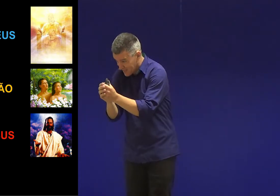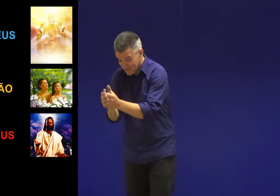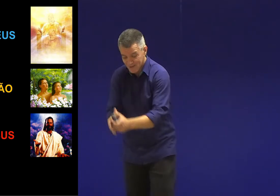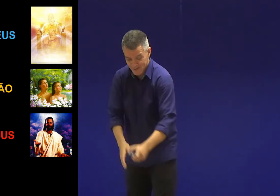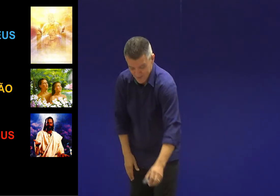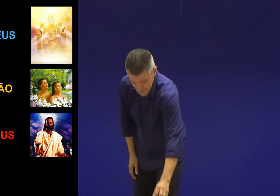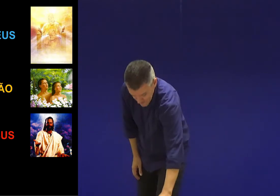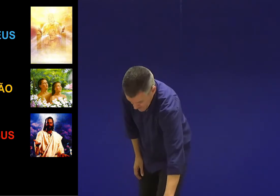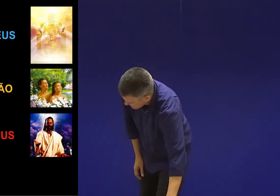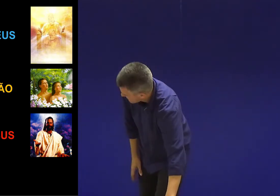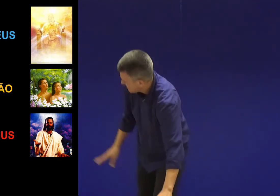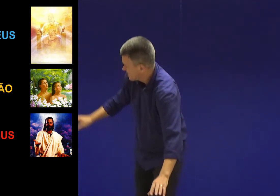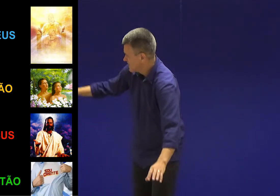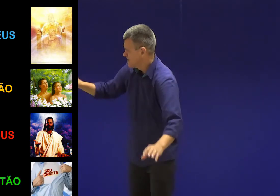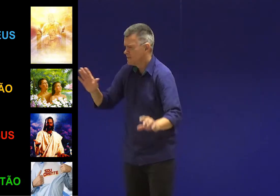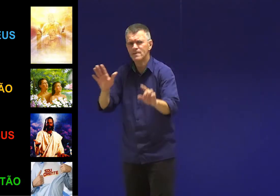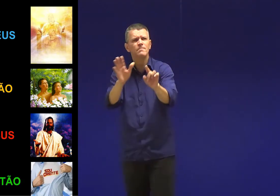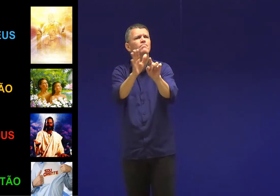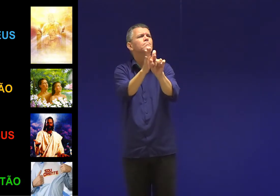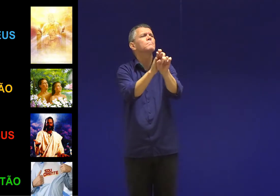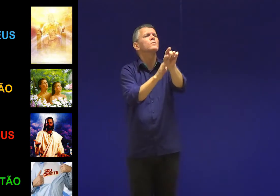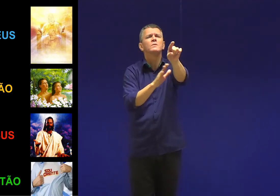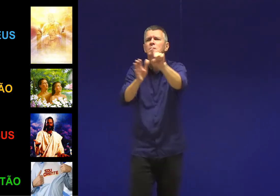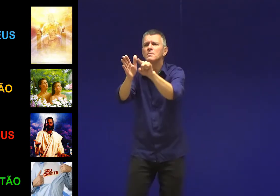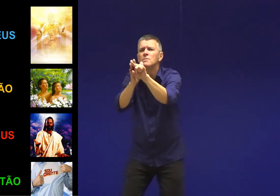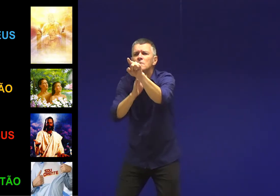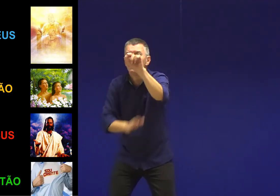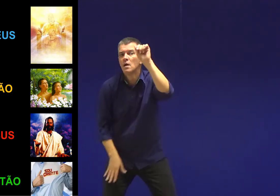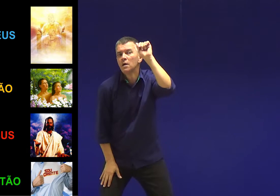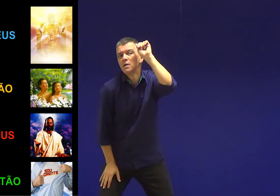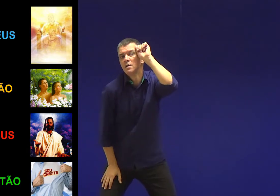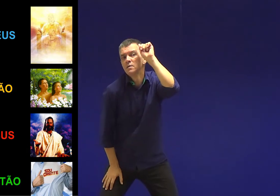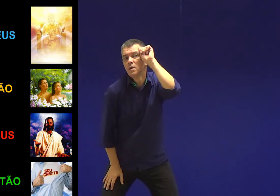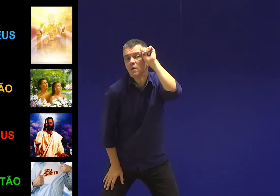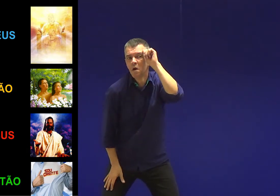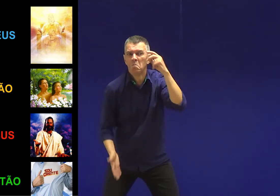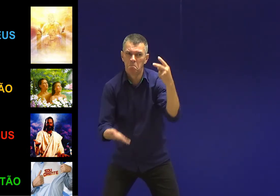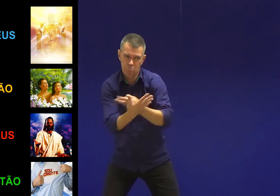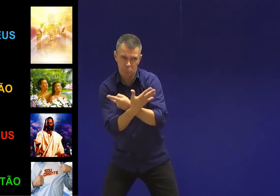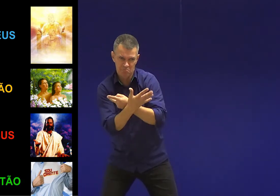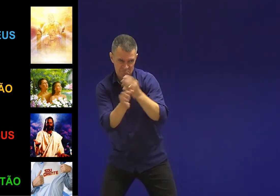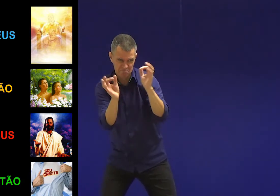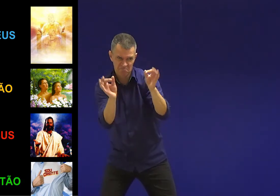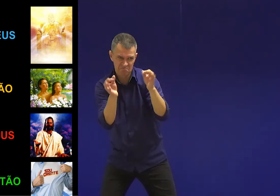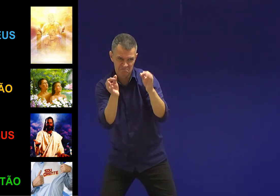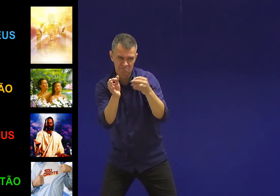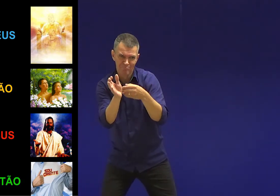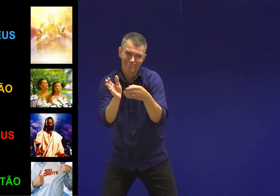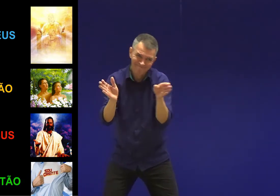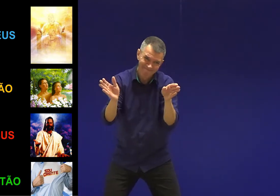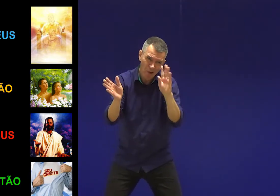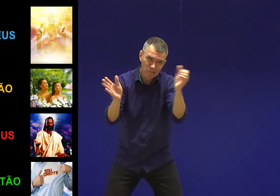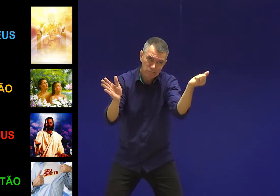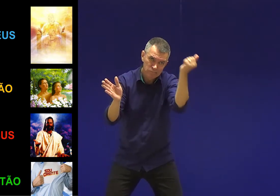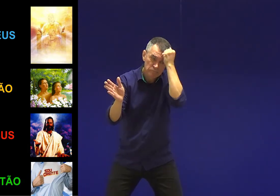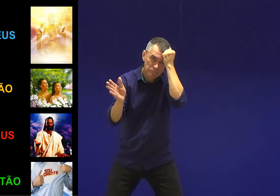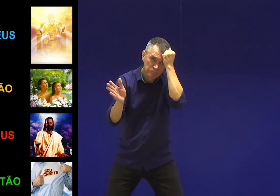cristão? Você também tem seu partido com Jesus também? Quero fazer uma pergunta. Adão e Eva pecaram. Vocês já sabem